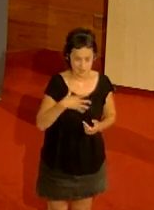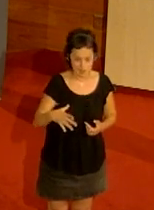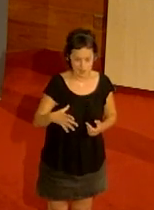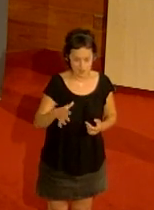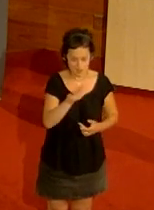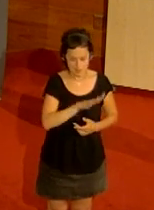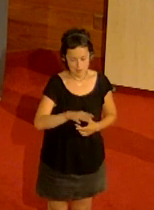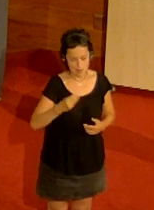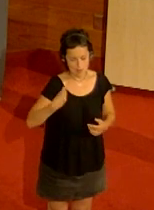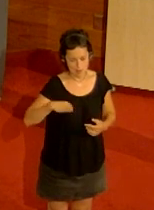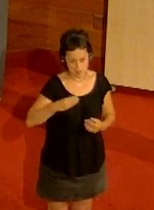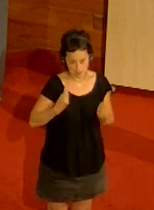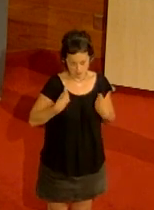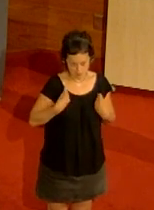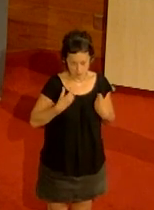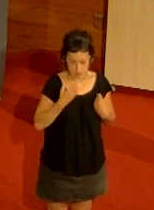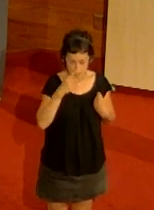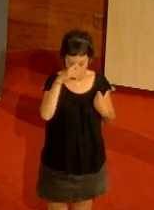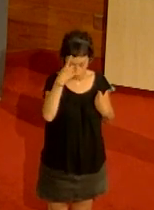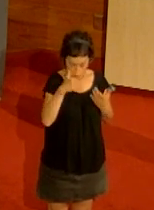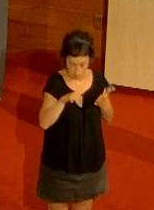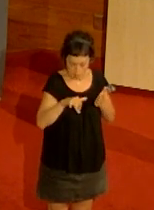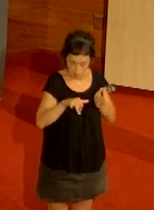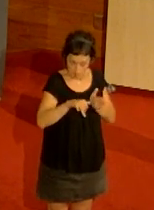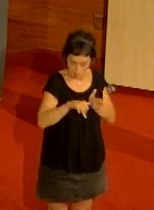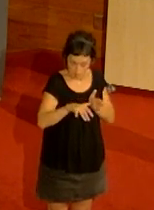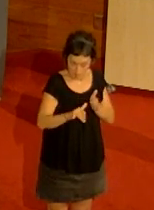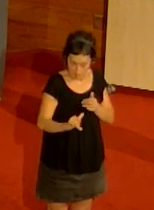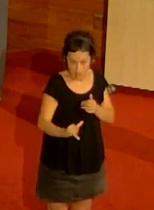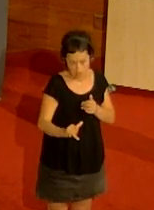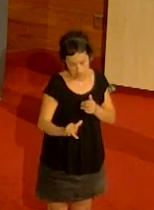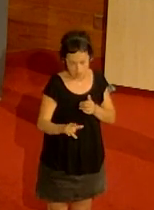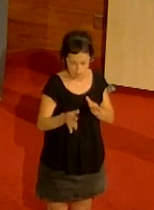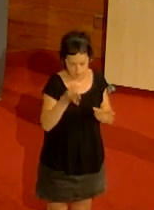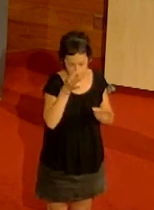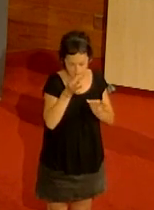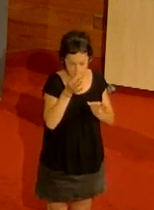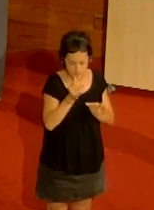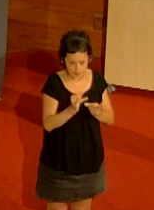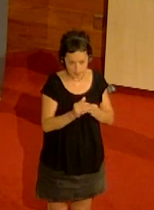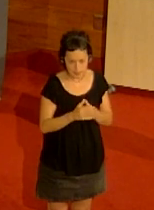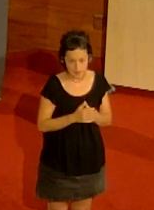mí también, la cercanía cultural tiene muchos matices, porque...